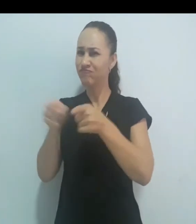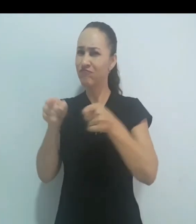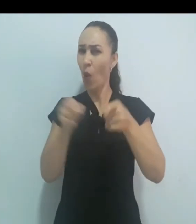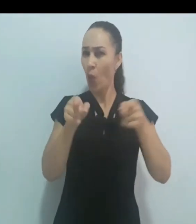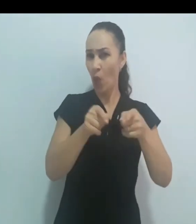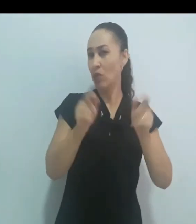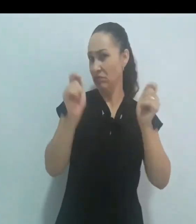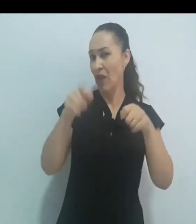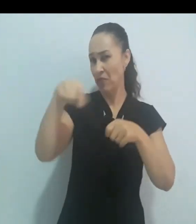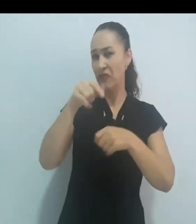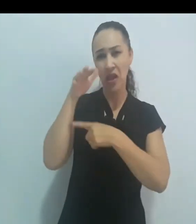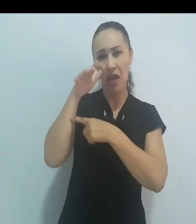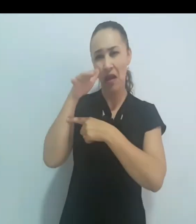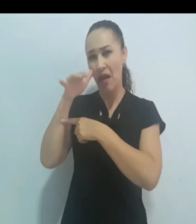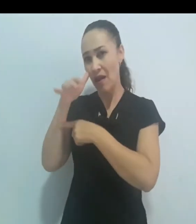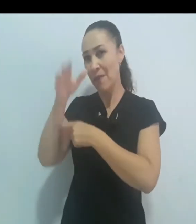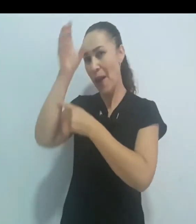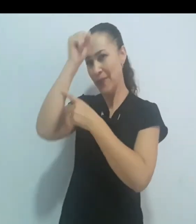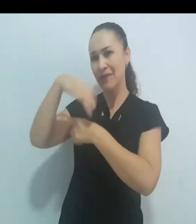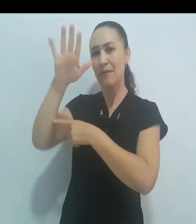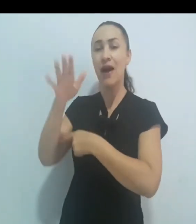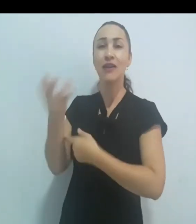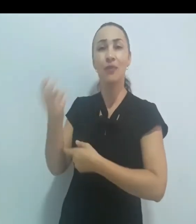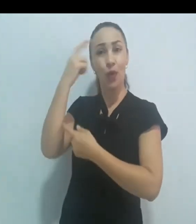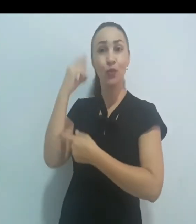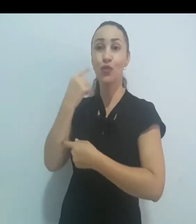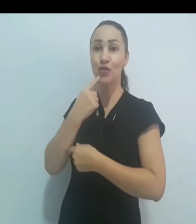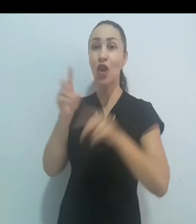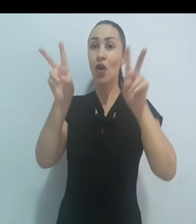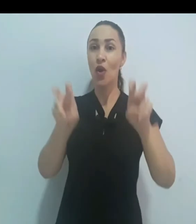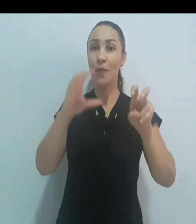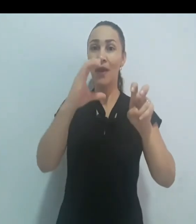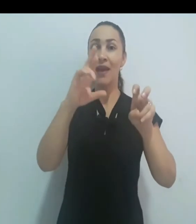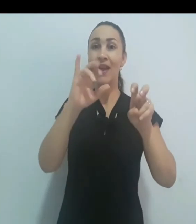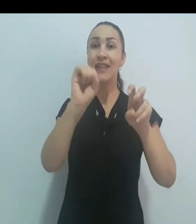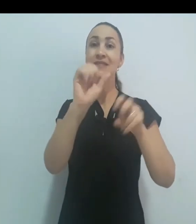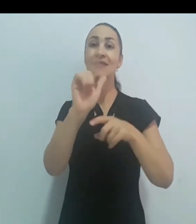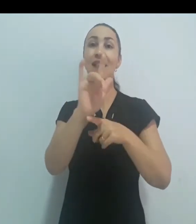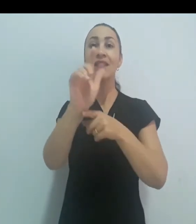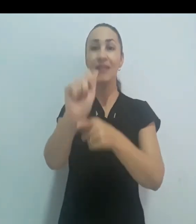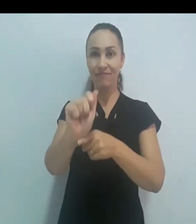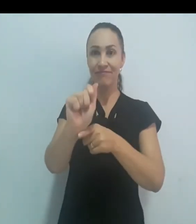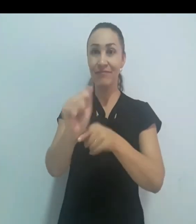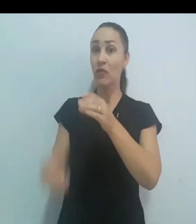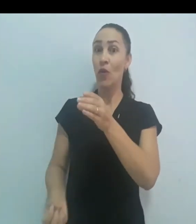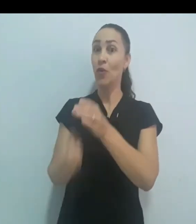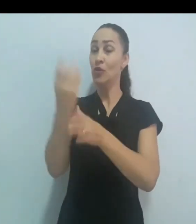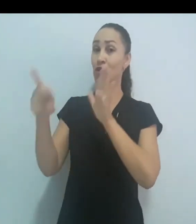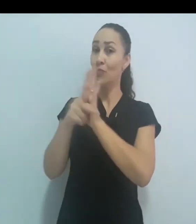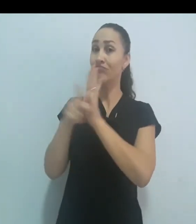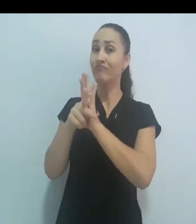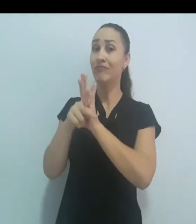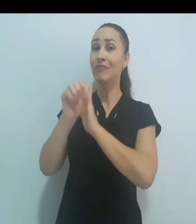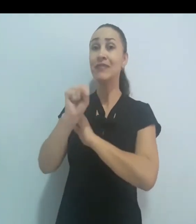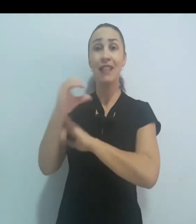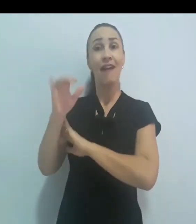que dá para vocês passarem o tempo aprendendo um pouquinho sobre a cultura surda. Se chama Crisálida. Foi